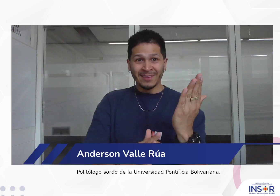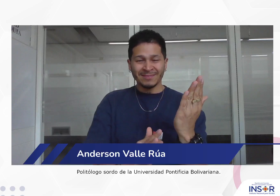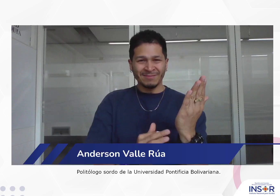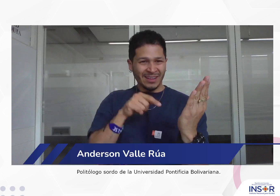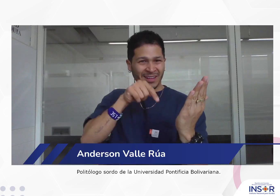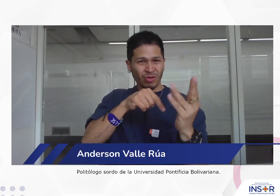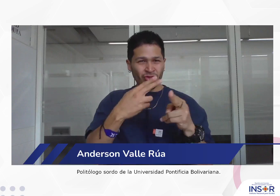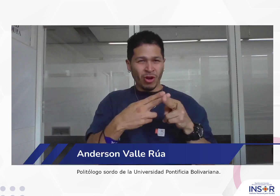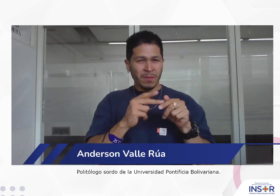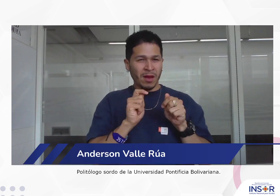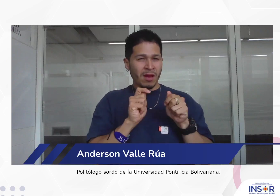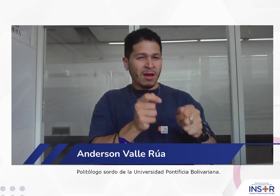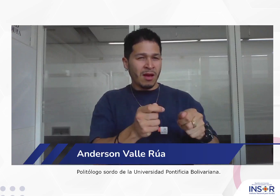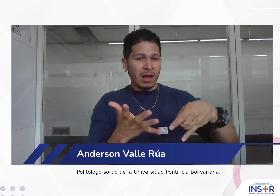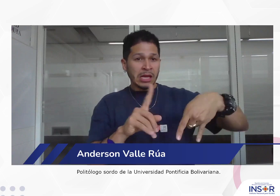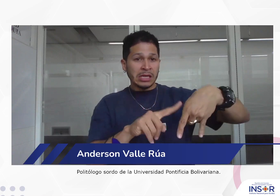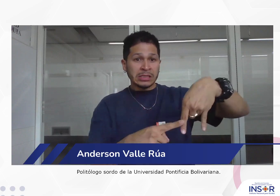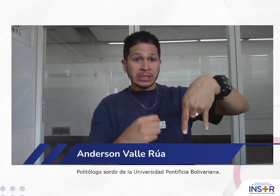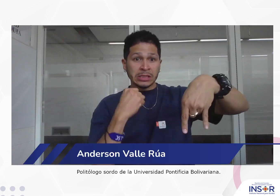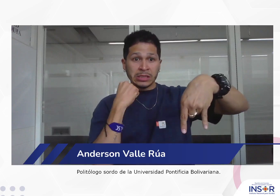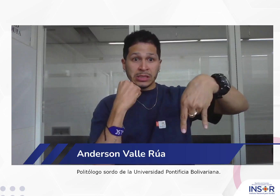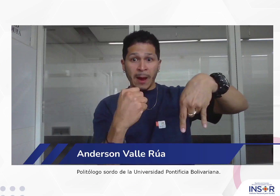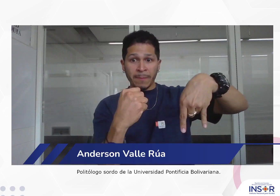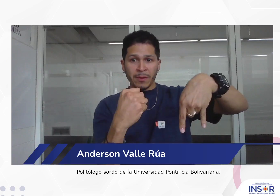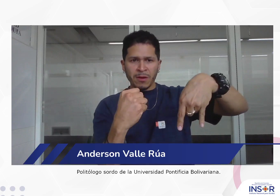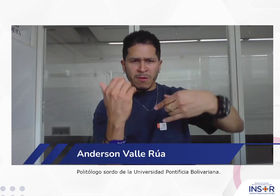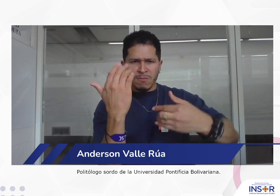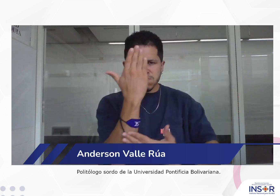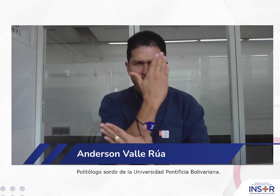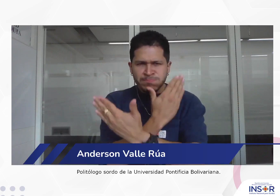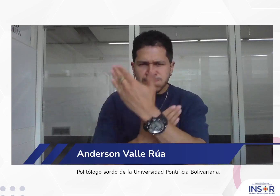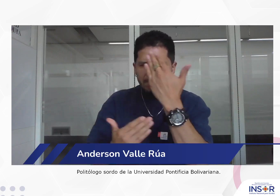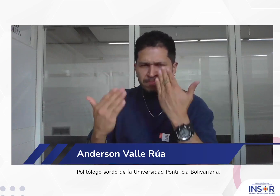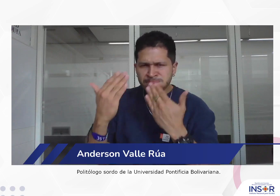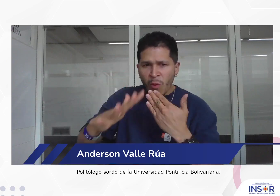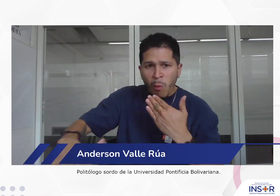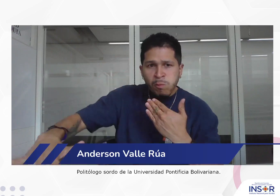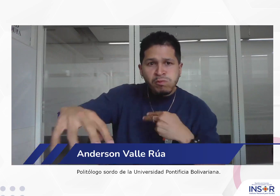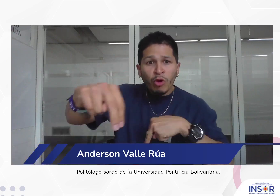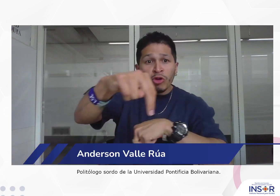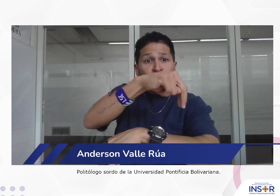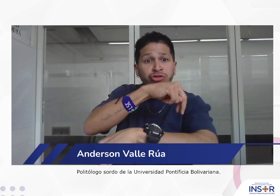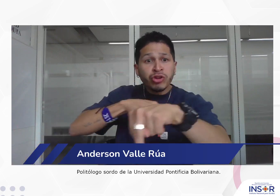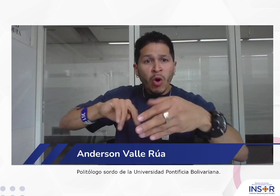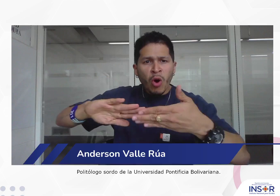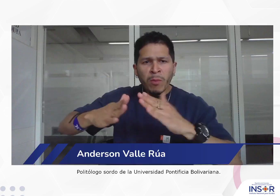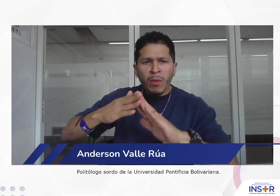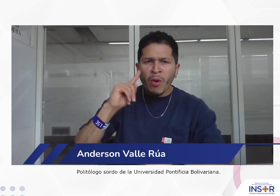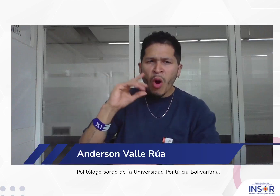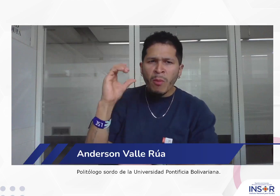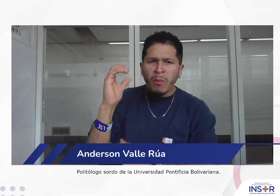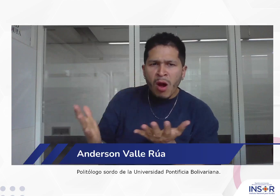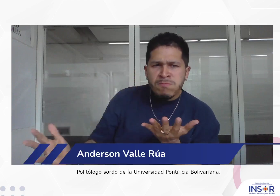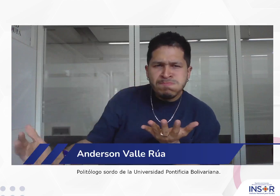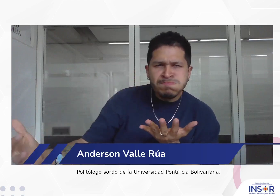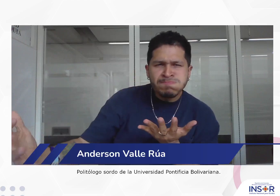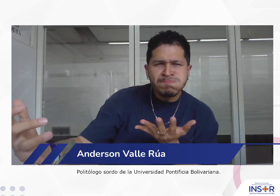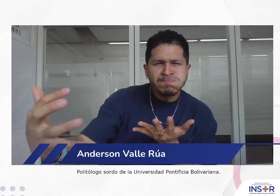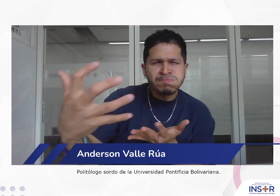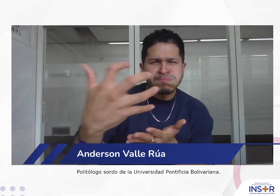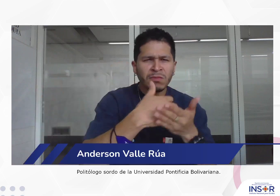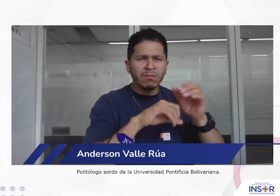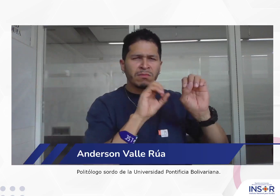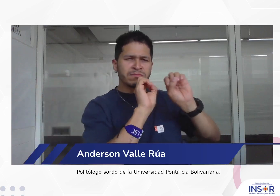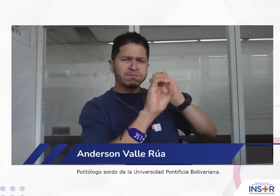la relacioné mucho con ese concepto de feminismo y de la experiencia de vida sorda. Entonces, ese análisis del sordismo